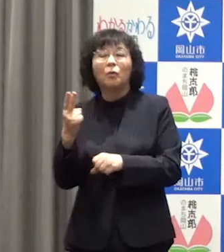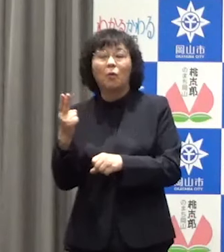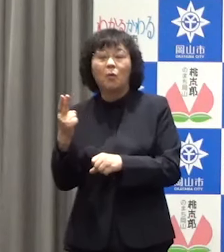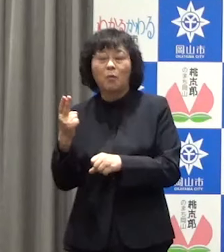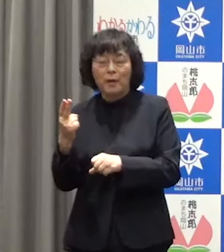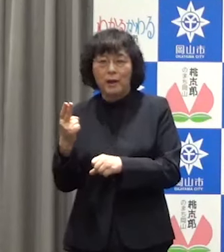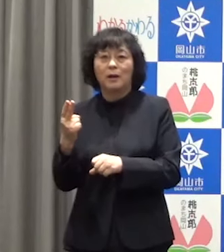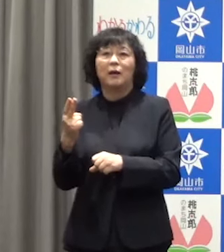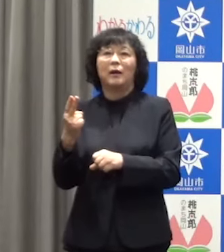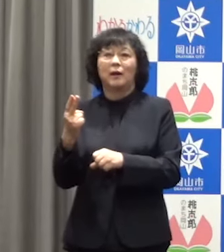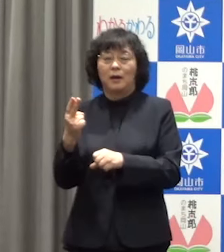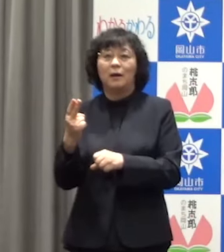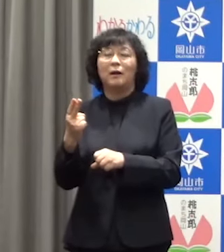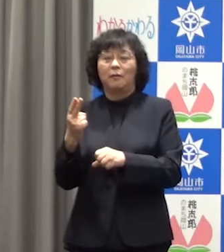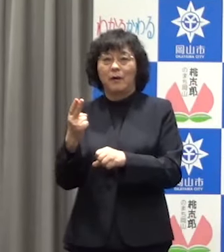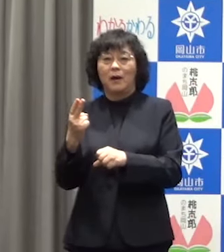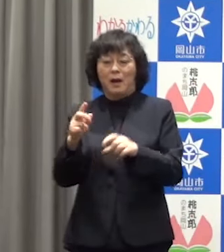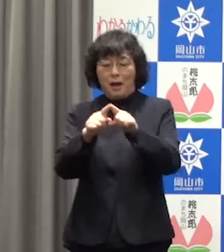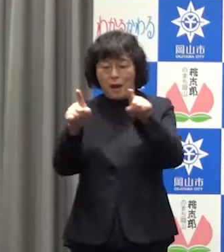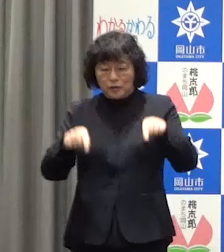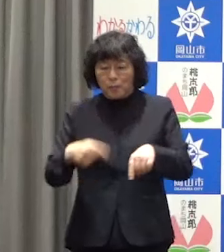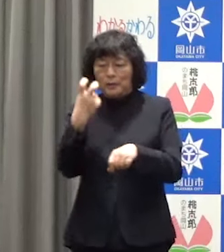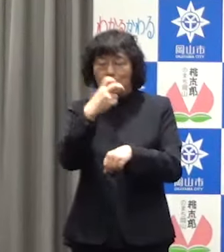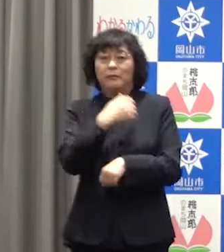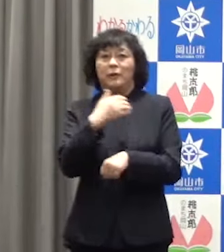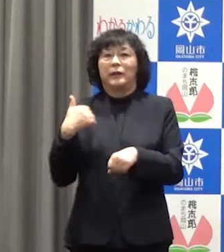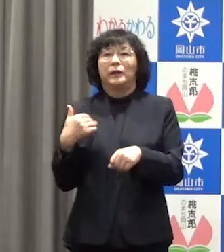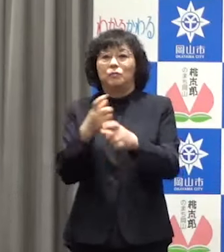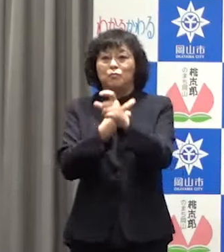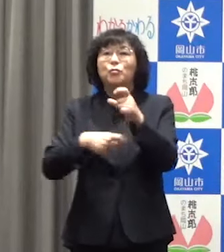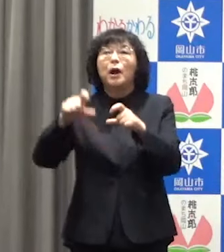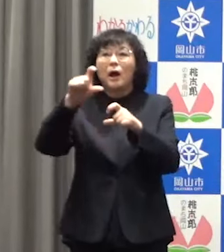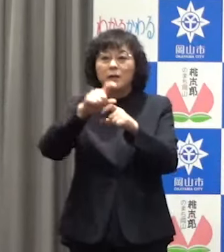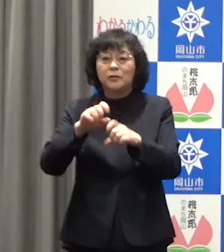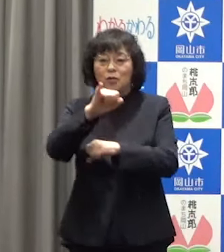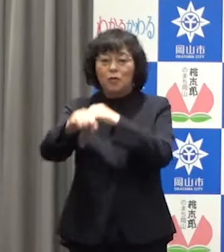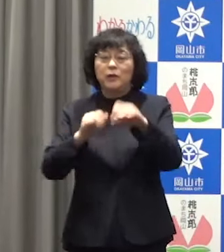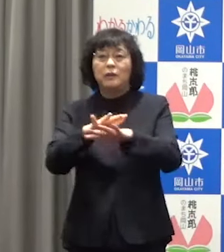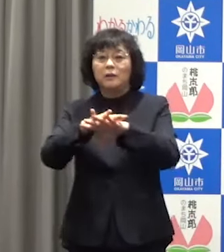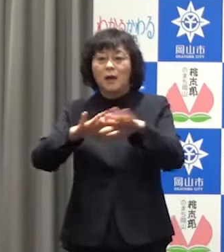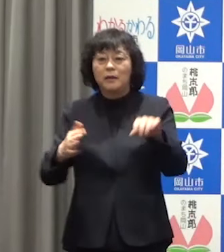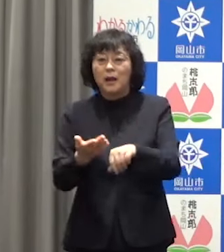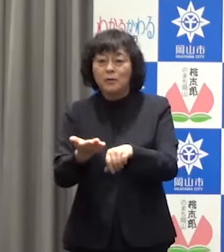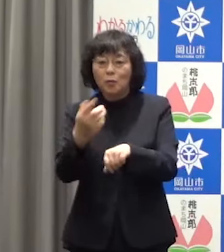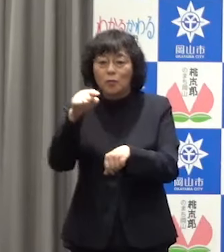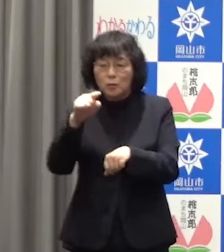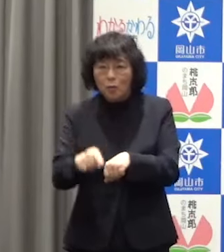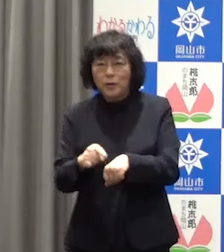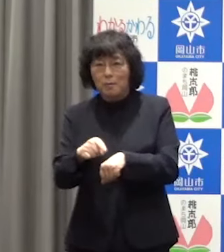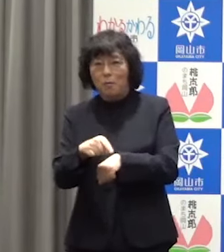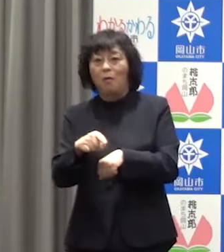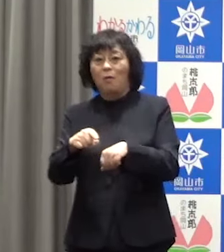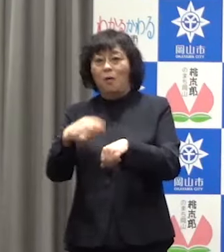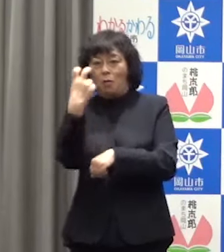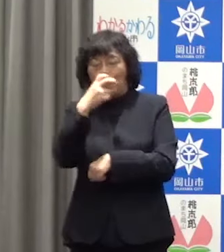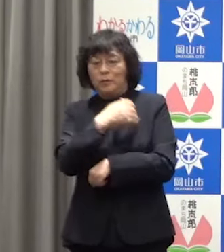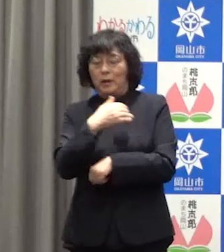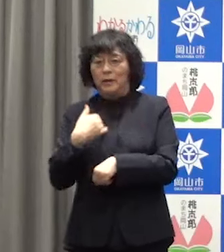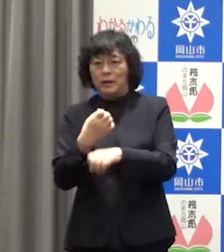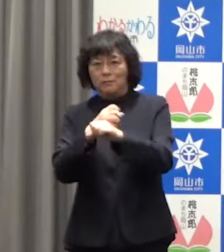に加え、ウェブ上で確認できる仕組みを施行いたします。詳細は別